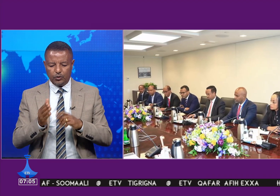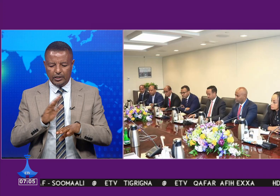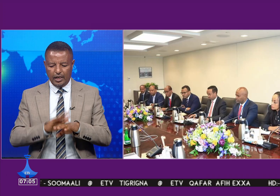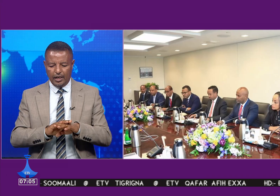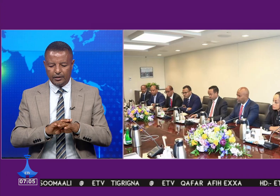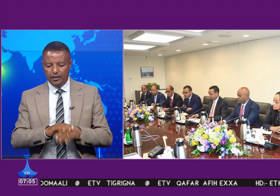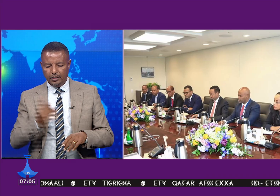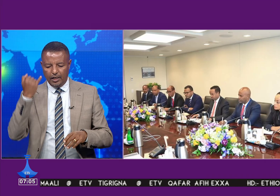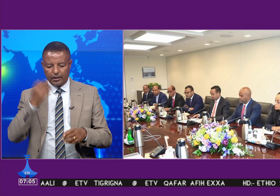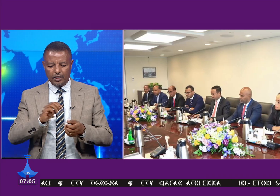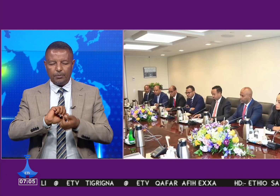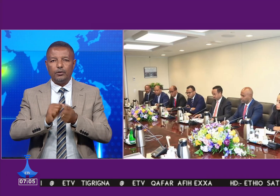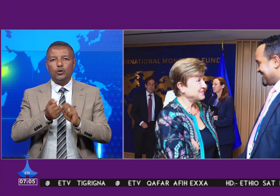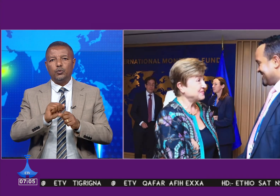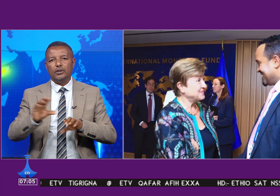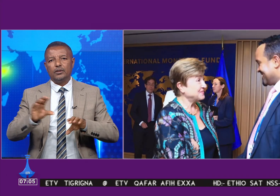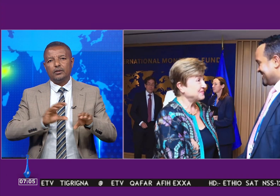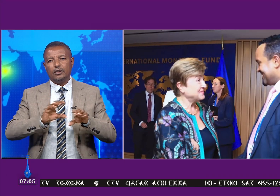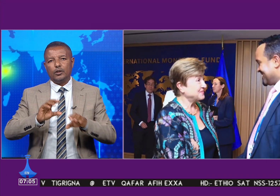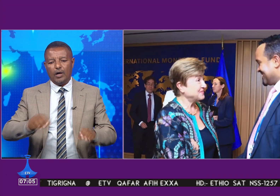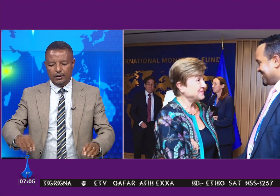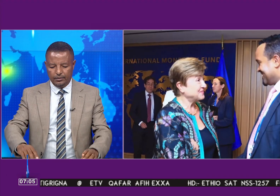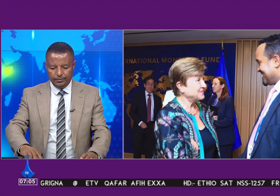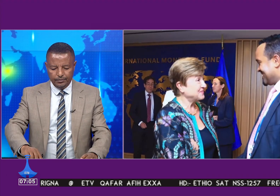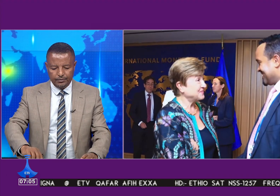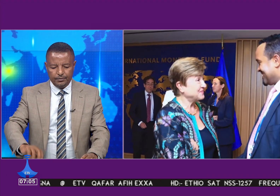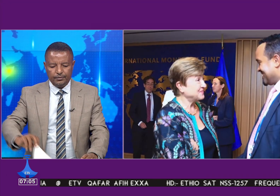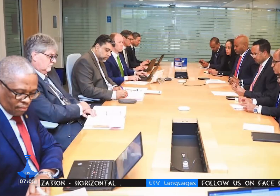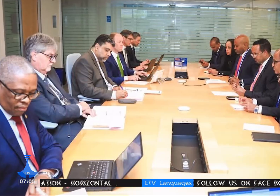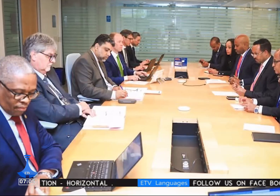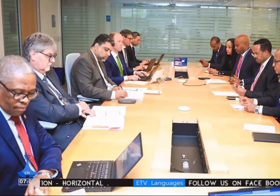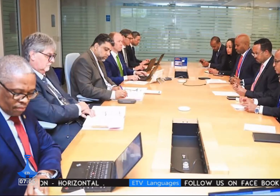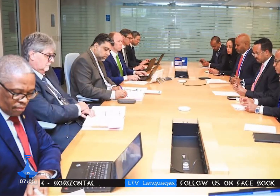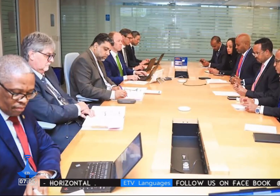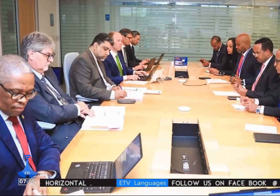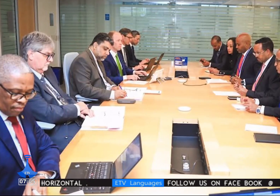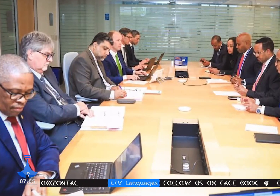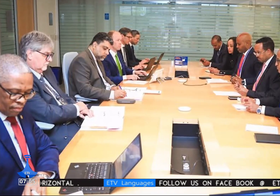በሚቻልበት ሁኔታ ላይ የሀሳብ ልውውጥ ተደርጓል።